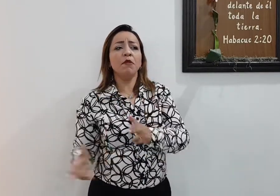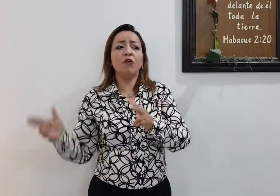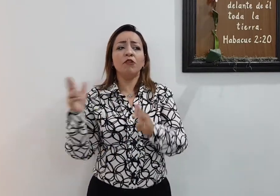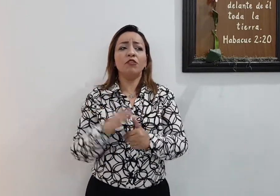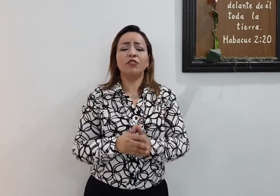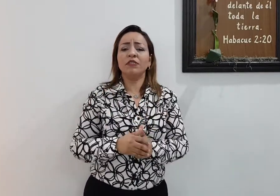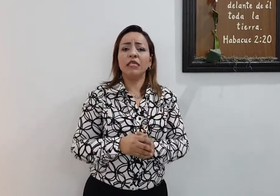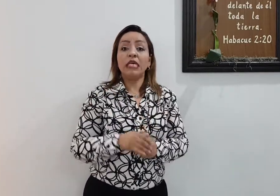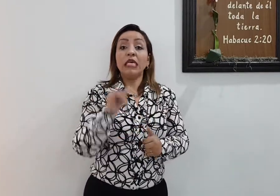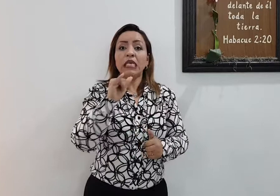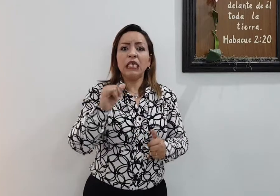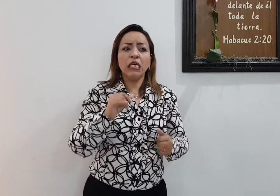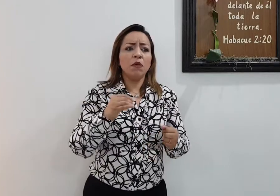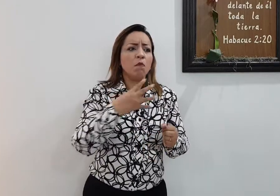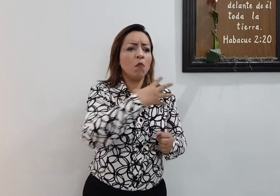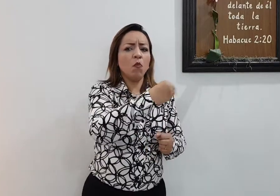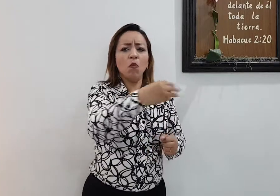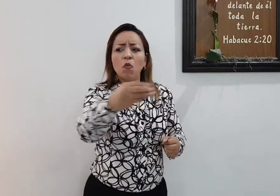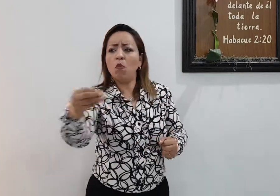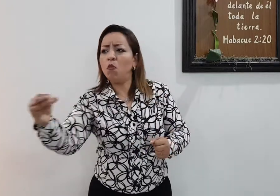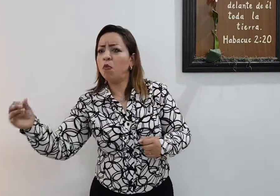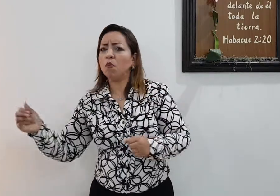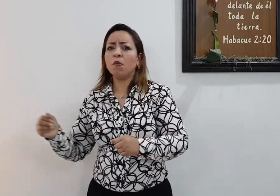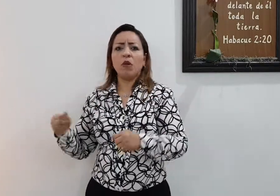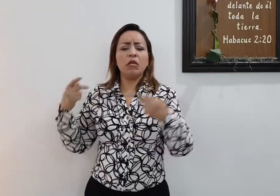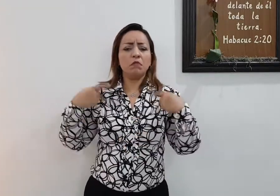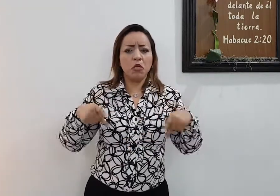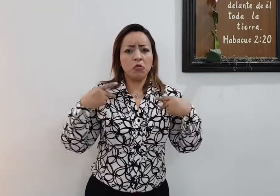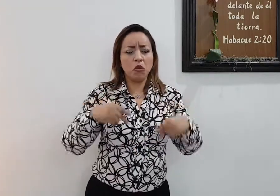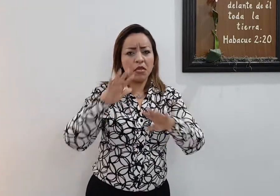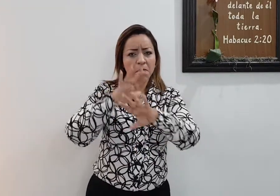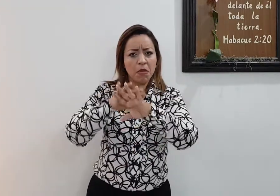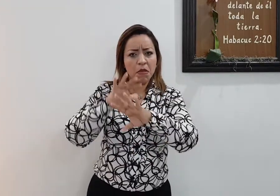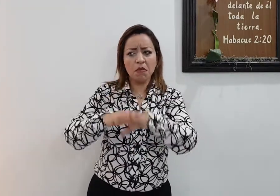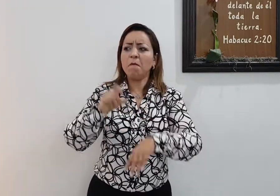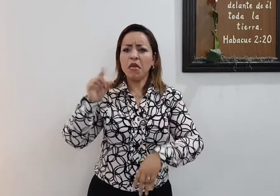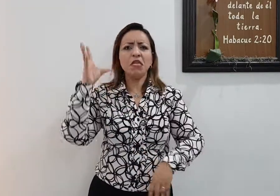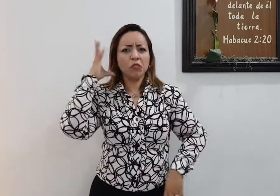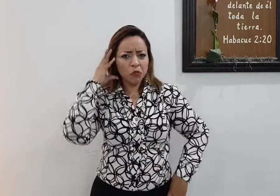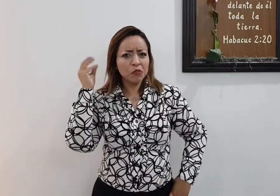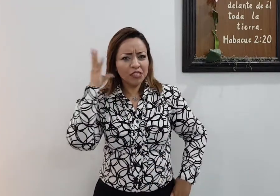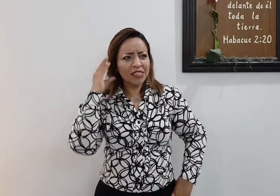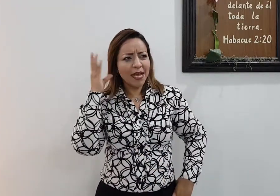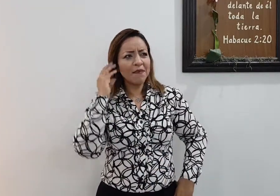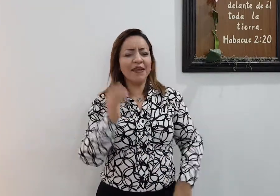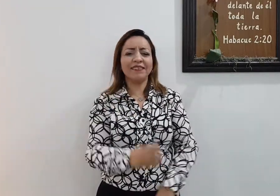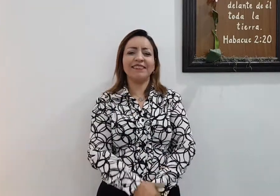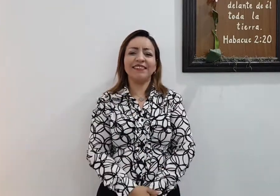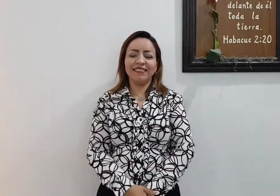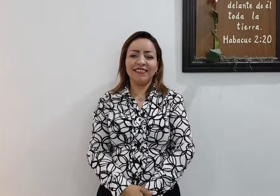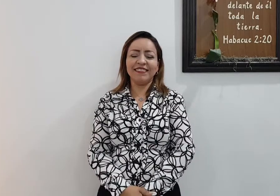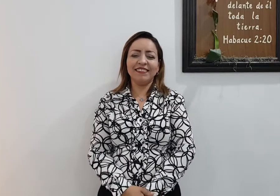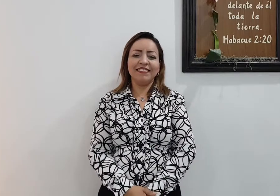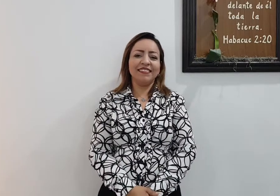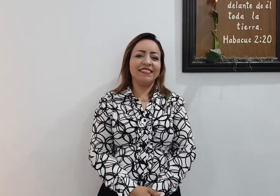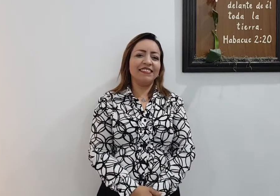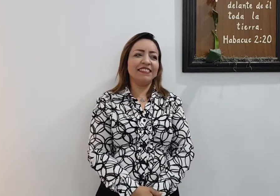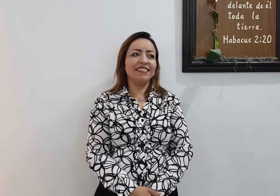penosa como ellos, por enfermedad, con un dolor en nuestro corazón, por una situación de escasez,